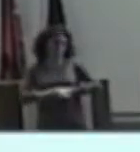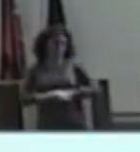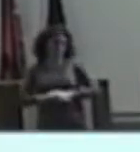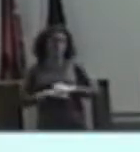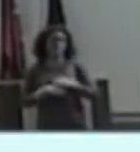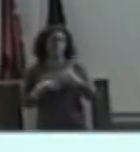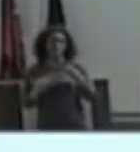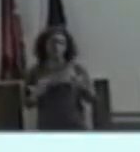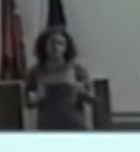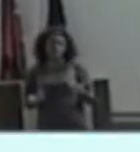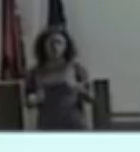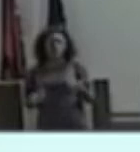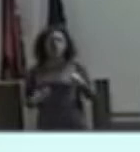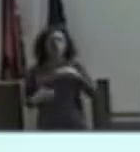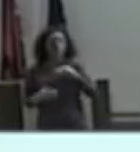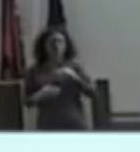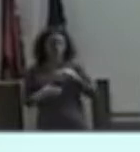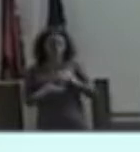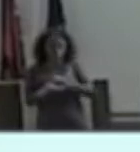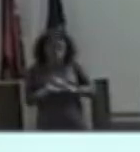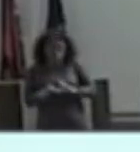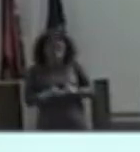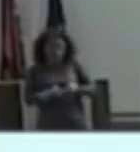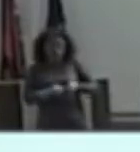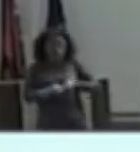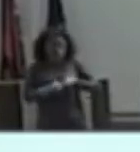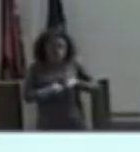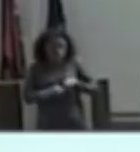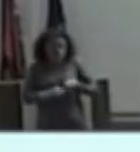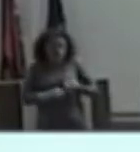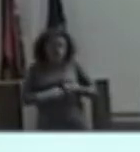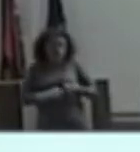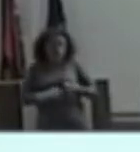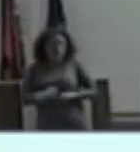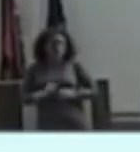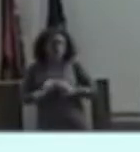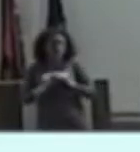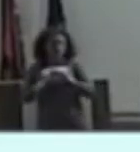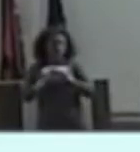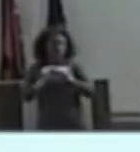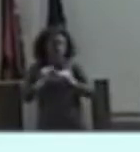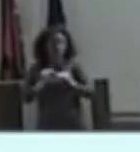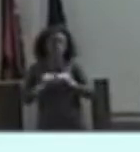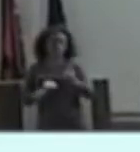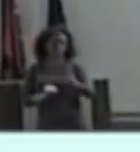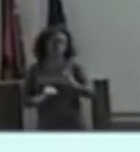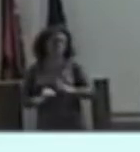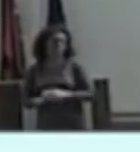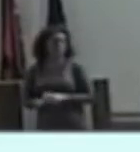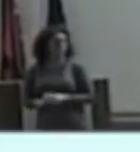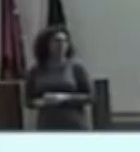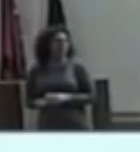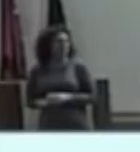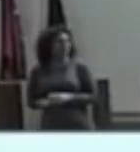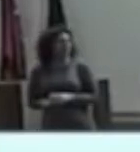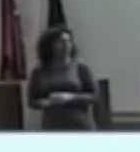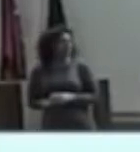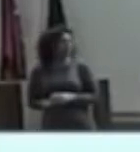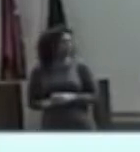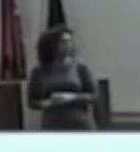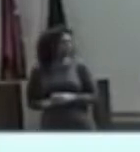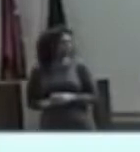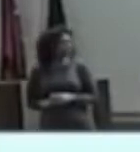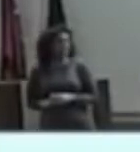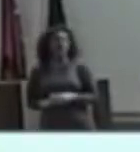Entonces, bueno, poder ajustar también ahí de forma fácil la insulina puede ser muy útil. Bueno, aquí la verdad es que